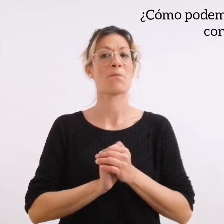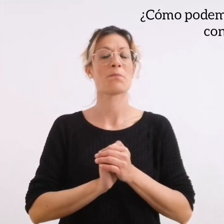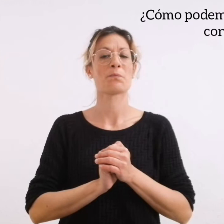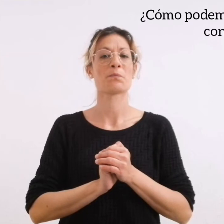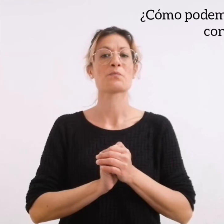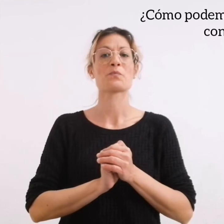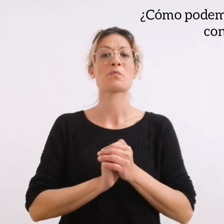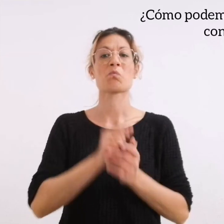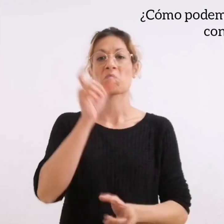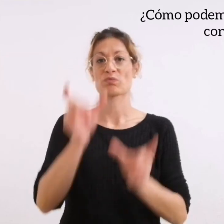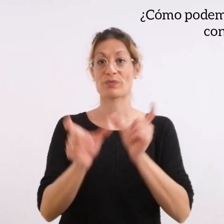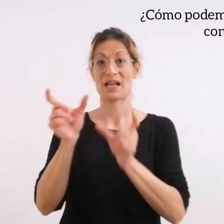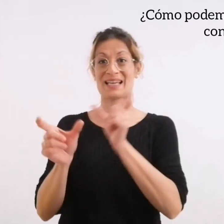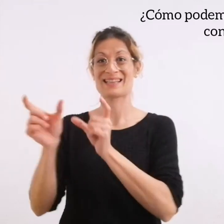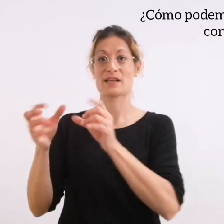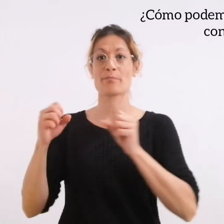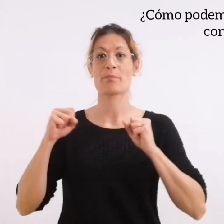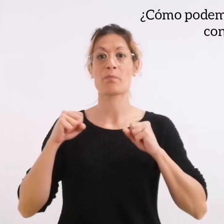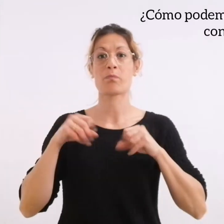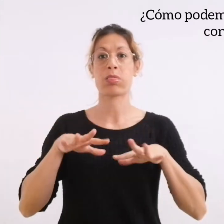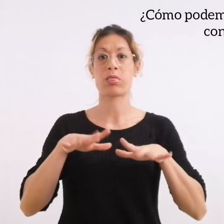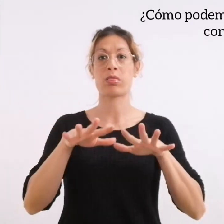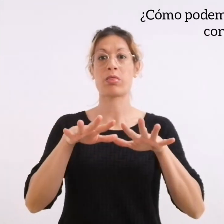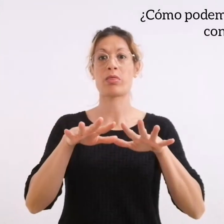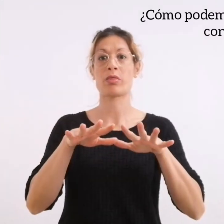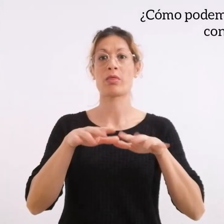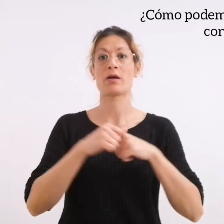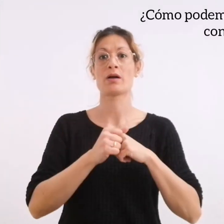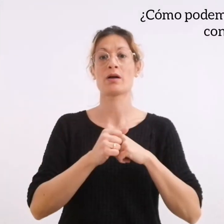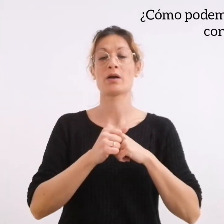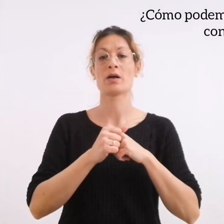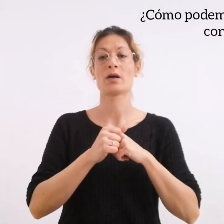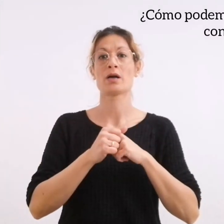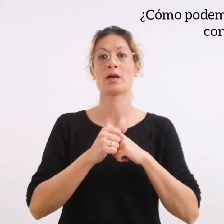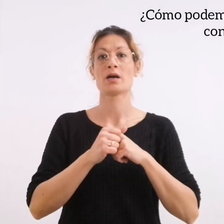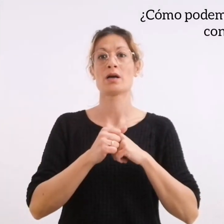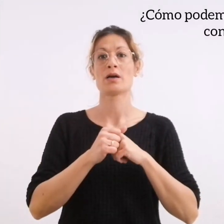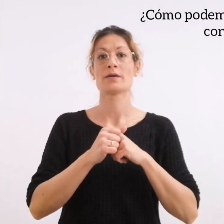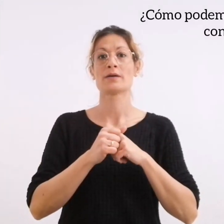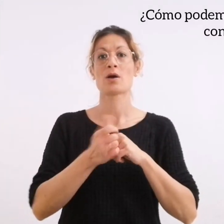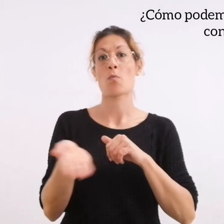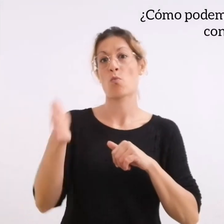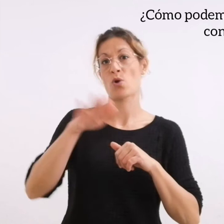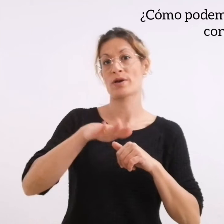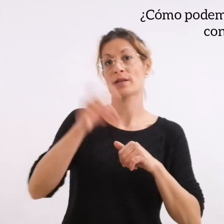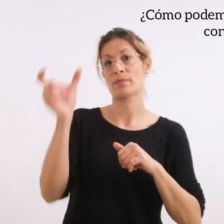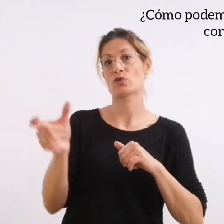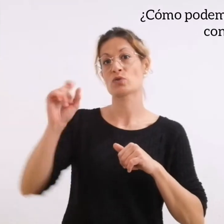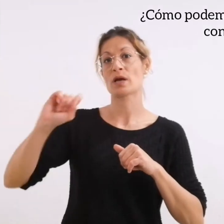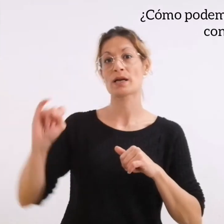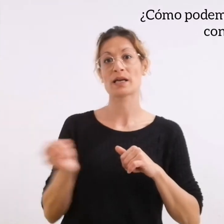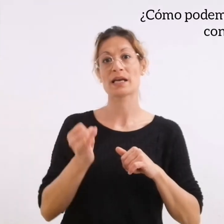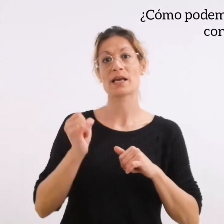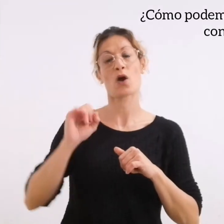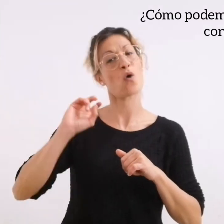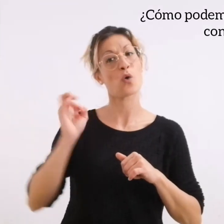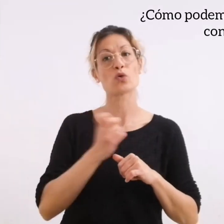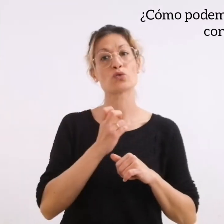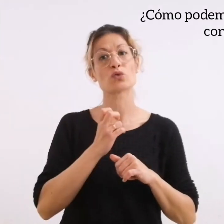la gente, a través de la muerte de Esteban, del martirio de Esteban, Felipe fue llevado a Samaria. Allí en Samaria dice que